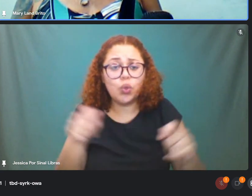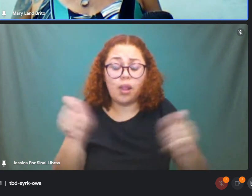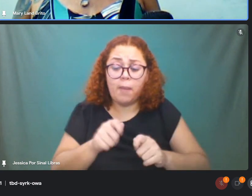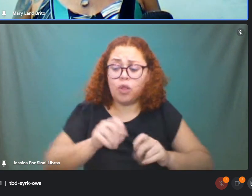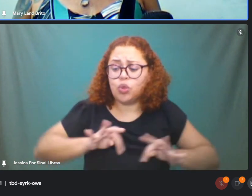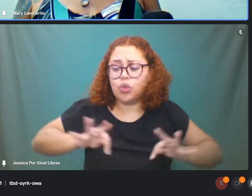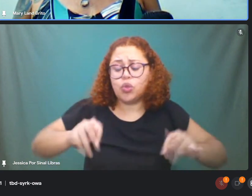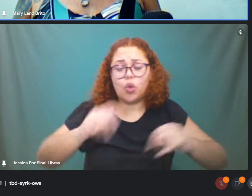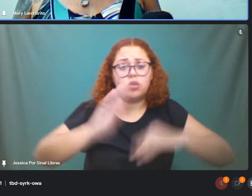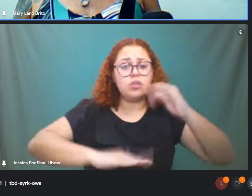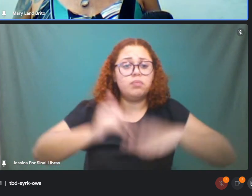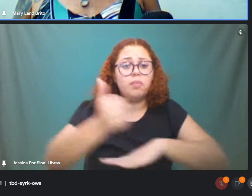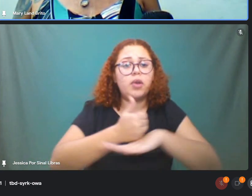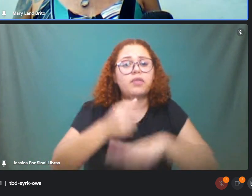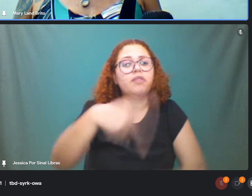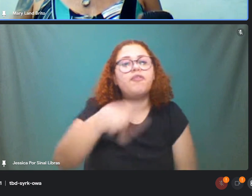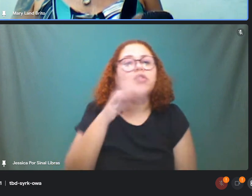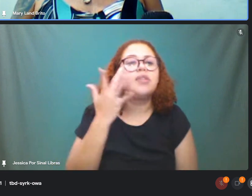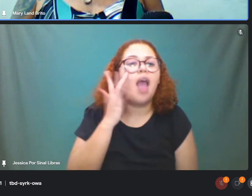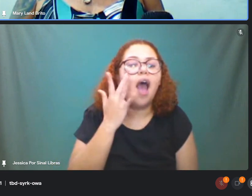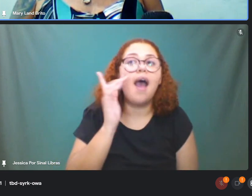vocês acham que são importantes para